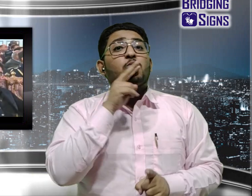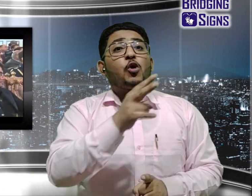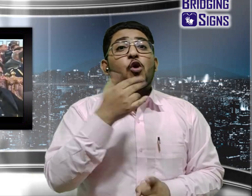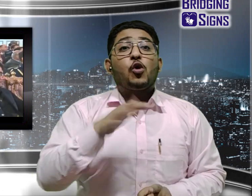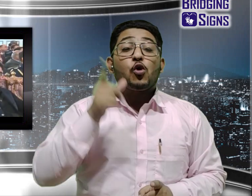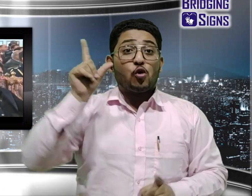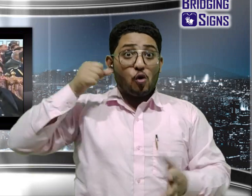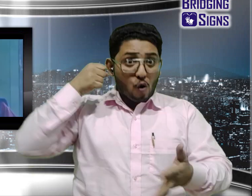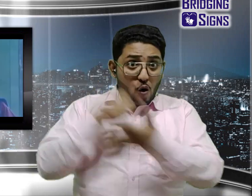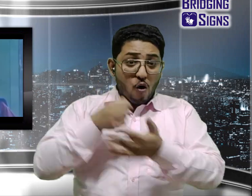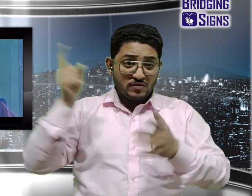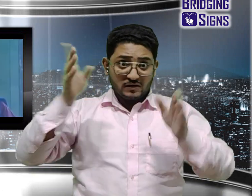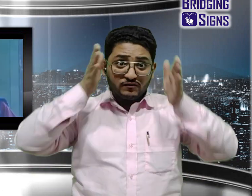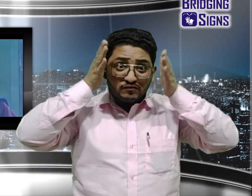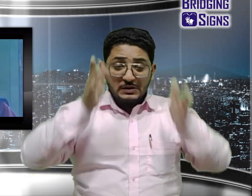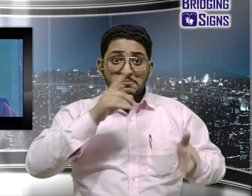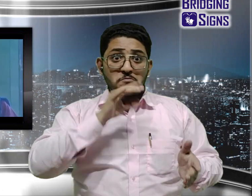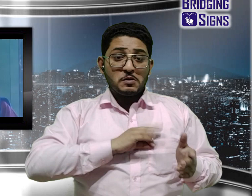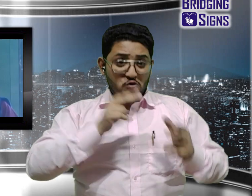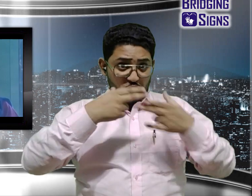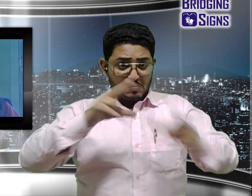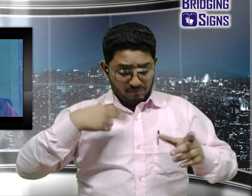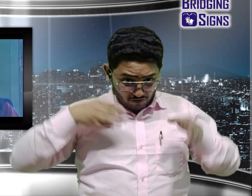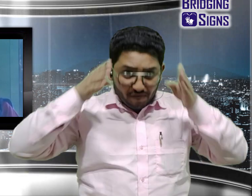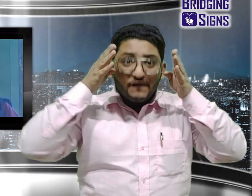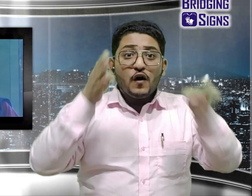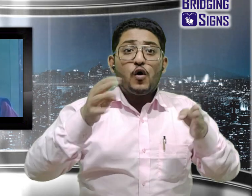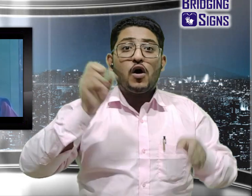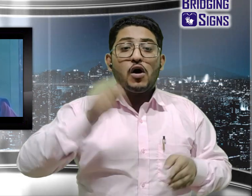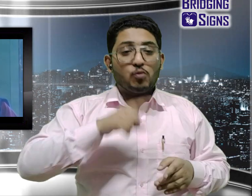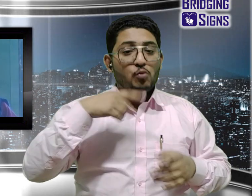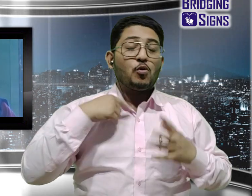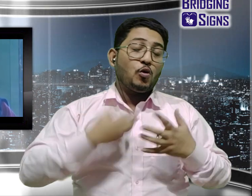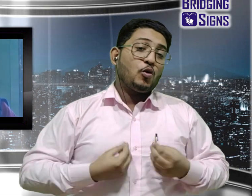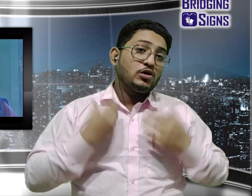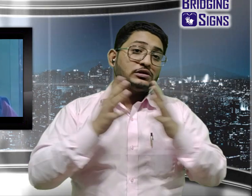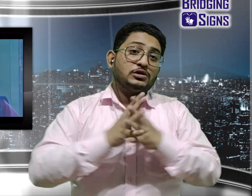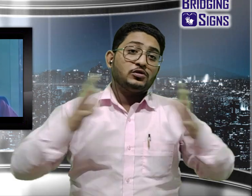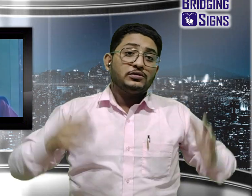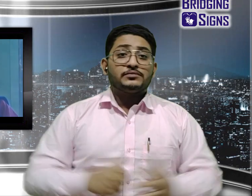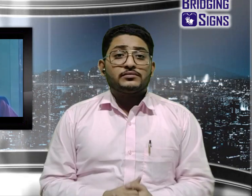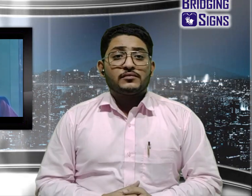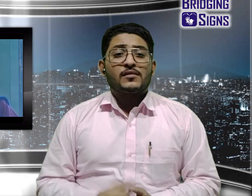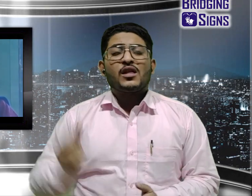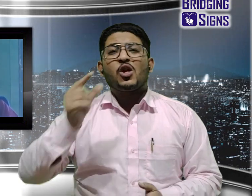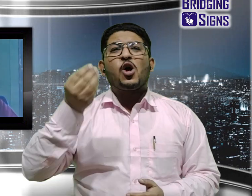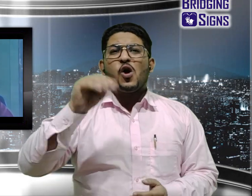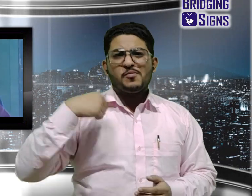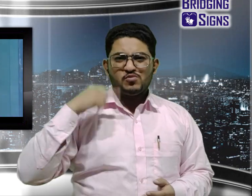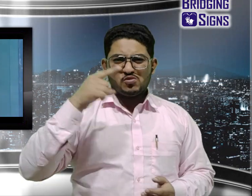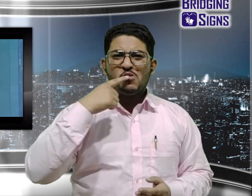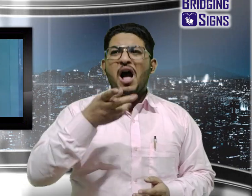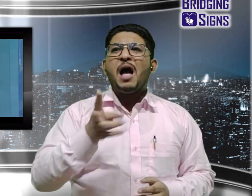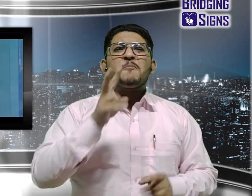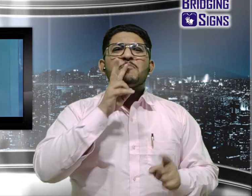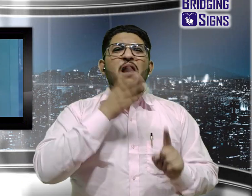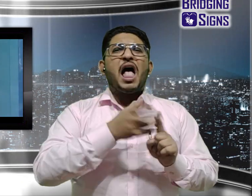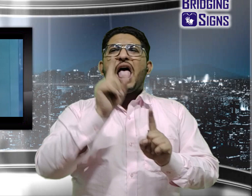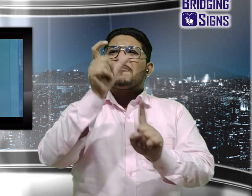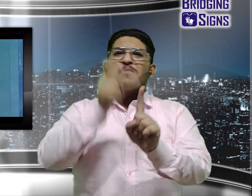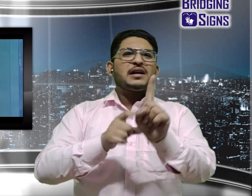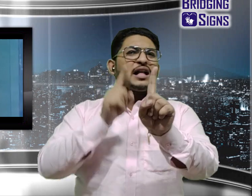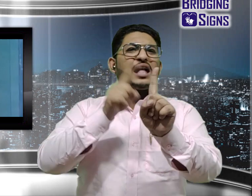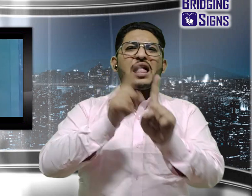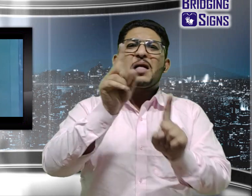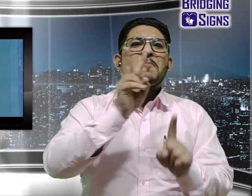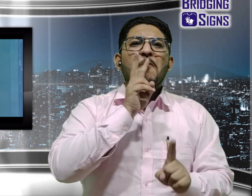दिया है कि इसको वो खुद मॉनिटर करेंगे। दिस इज़ सच अ बिग नेशनल प्रायोरिटी। और देखिए जी, ये बात ये किसी एक बंदे की बात नहीं है, ये कोई